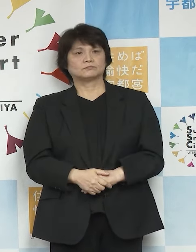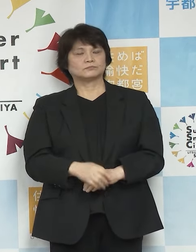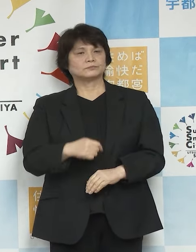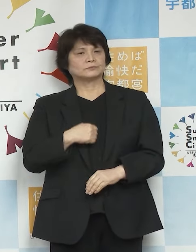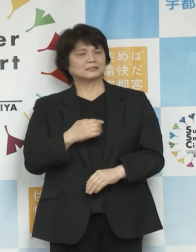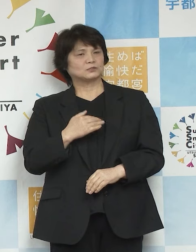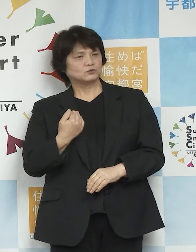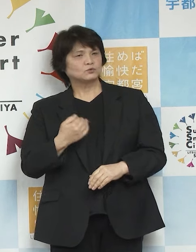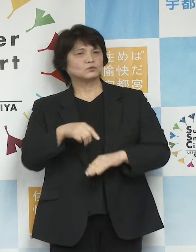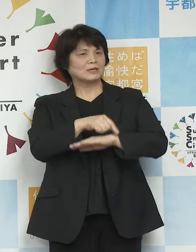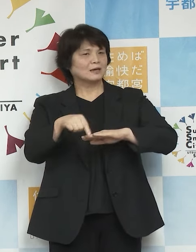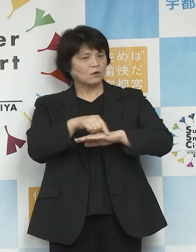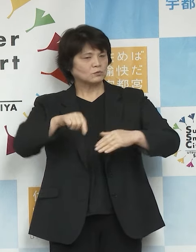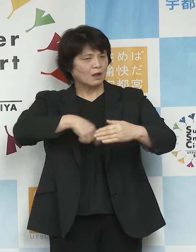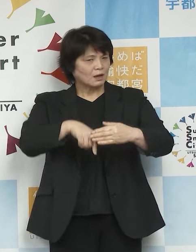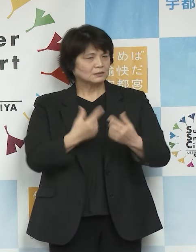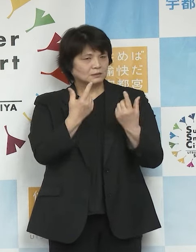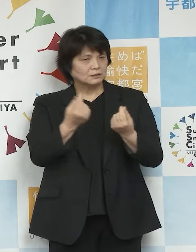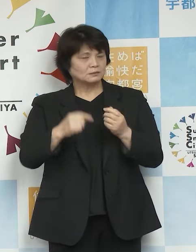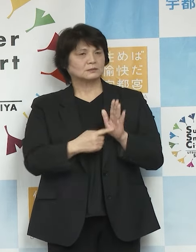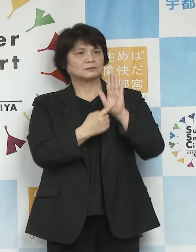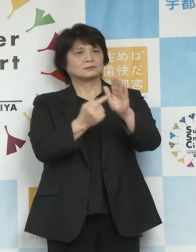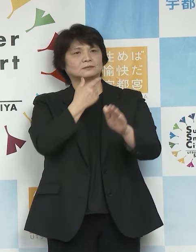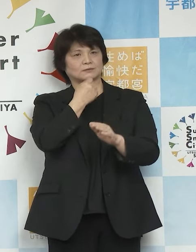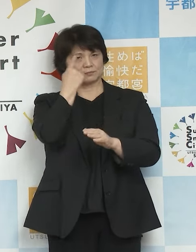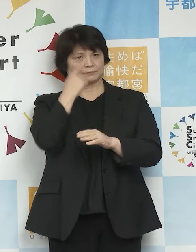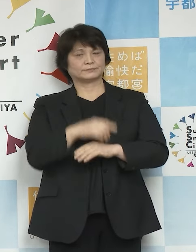の中にしっかりと示していきたいと思います。